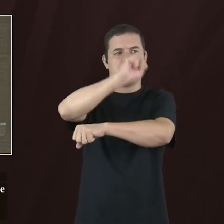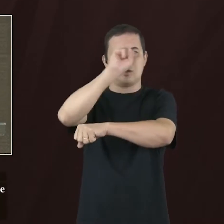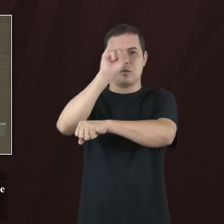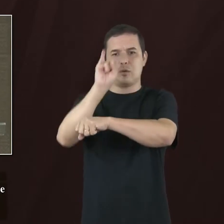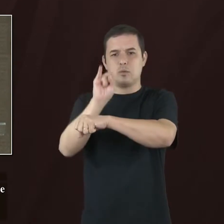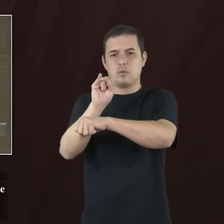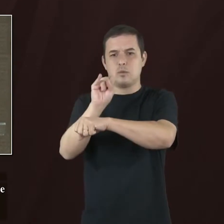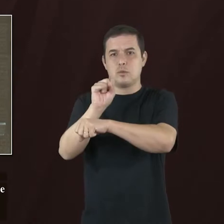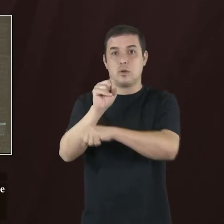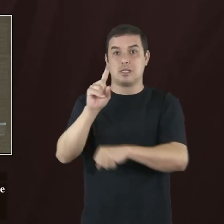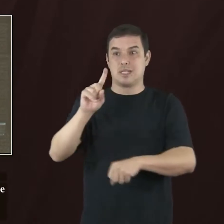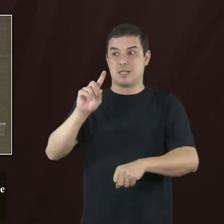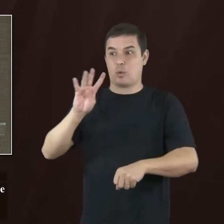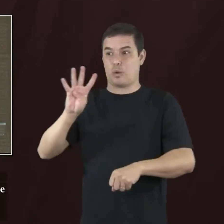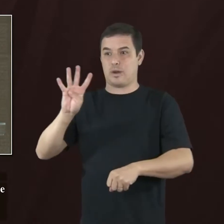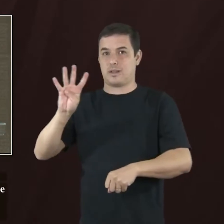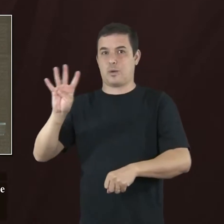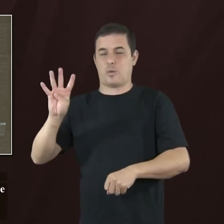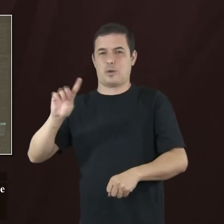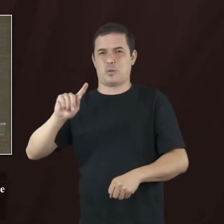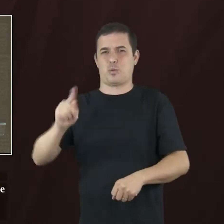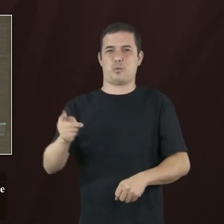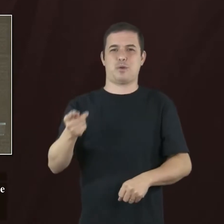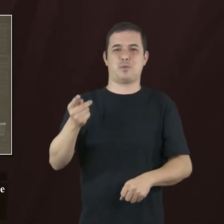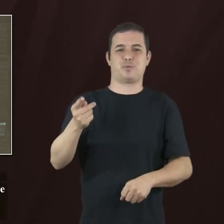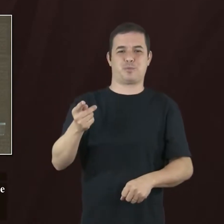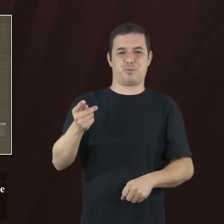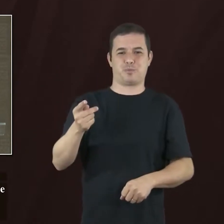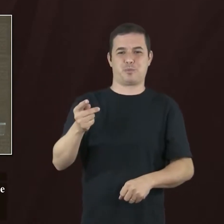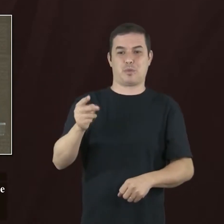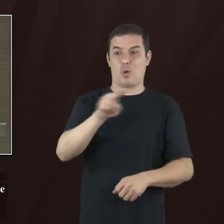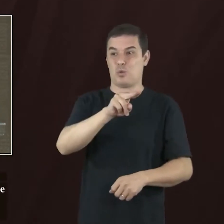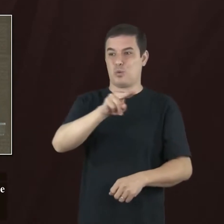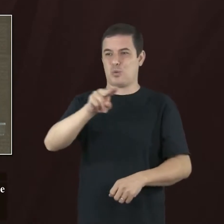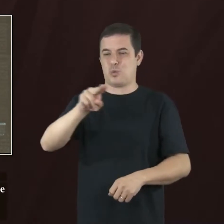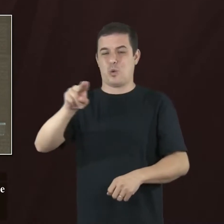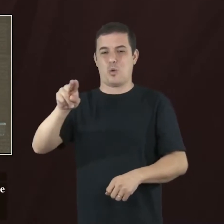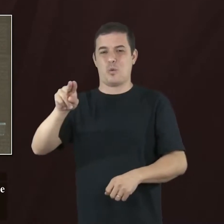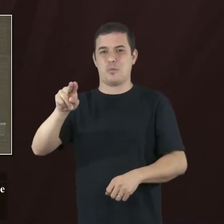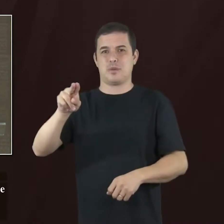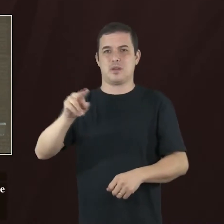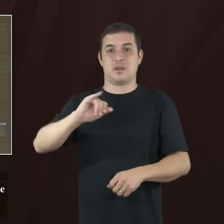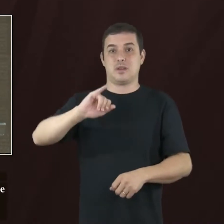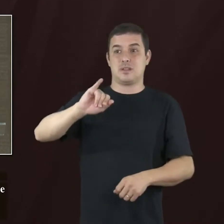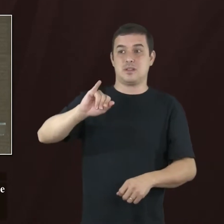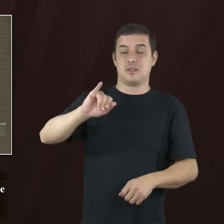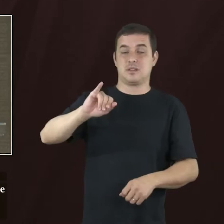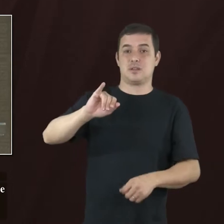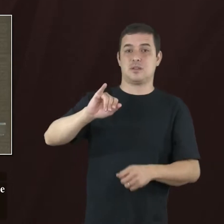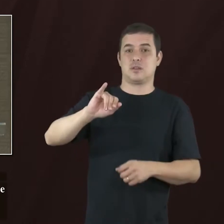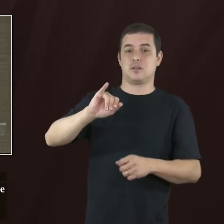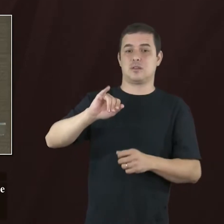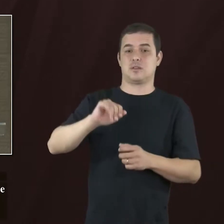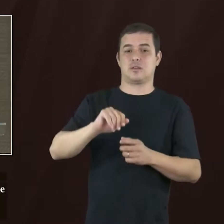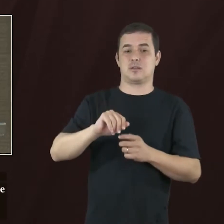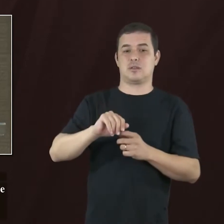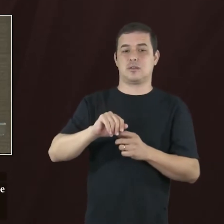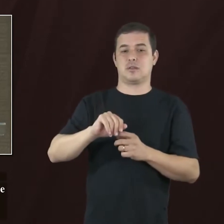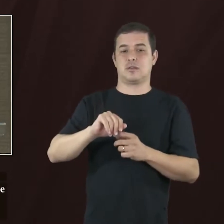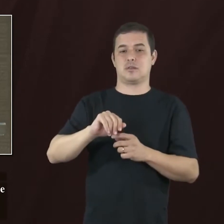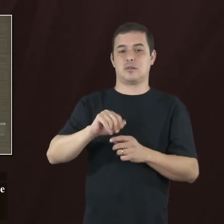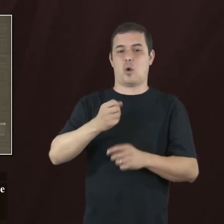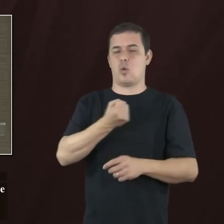na fronte escrito o seu nome e o nome de seu pai. Esses 144.000 serão ou um